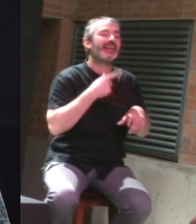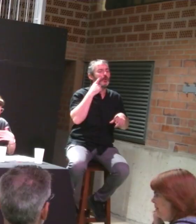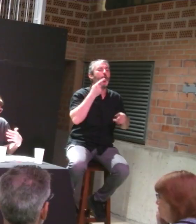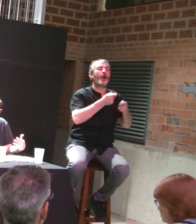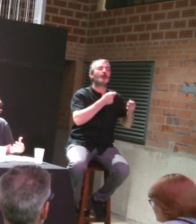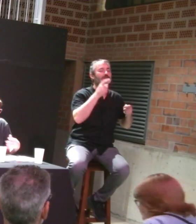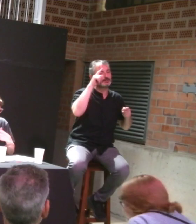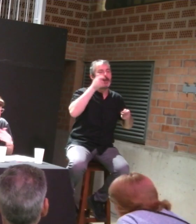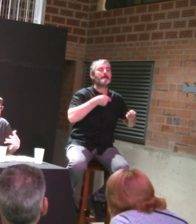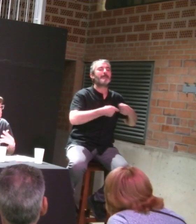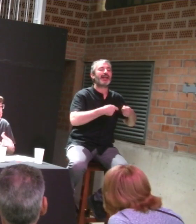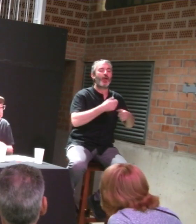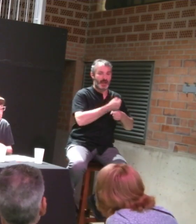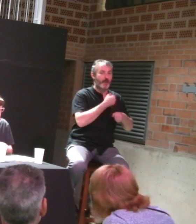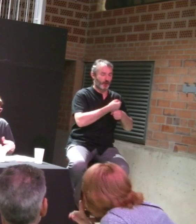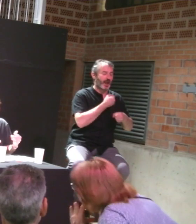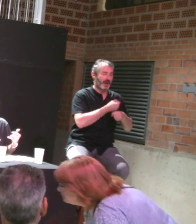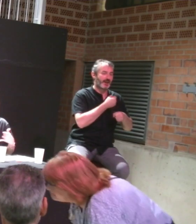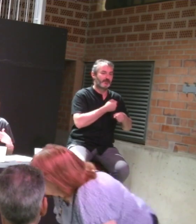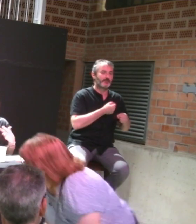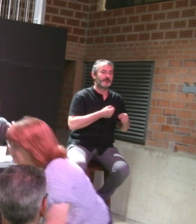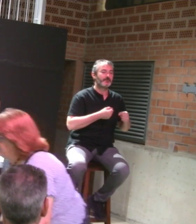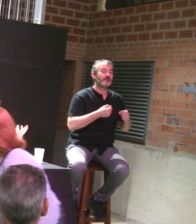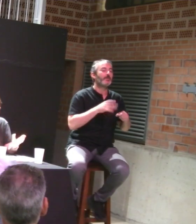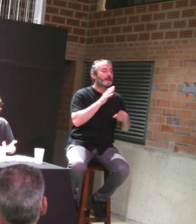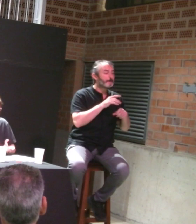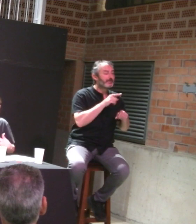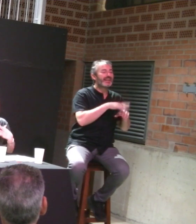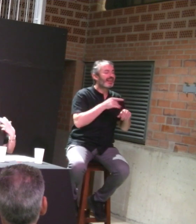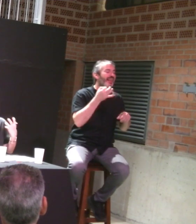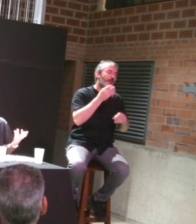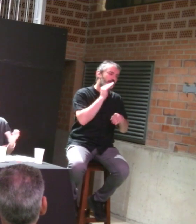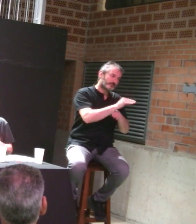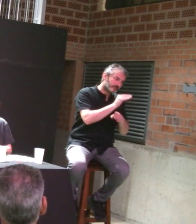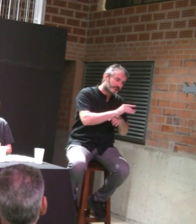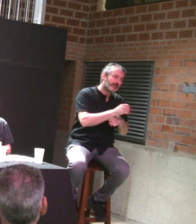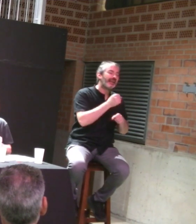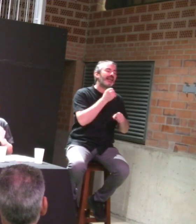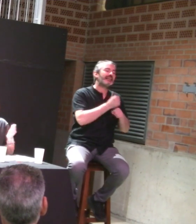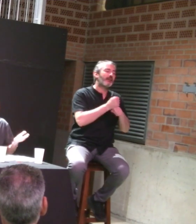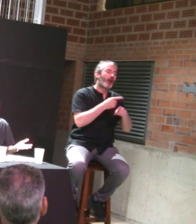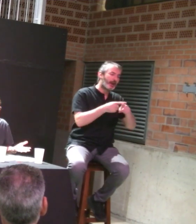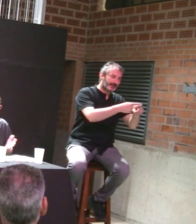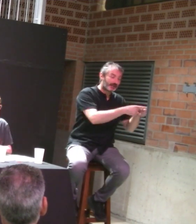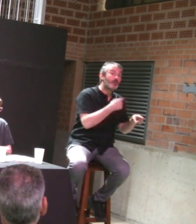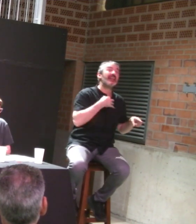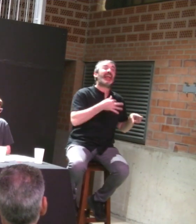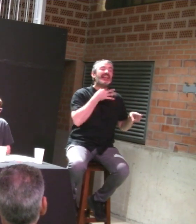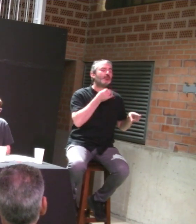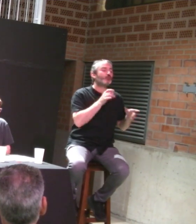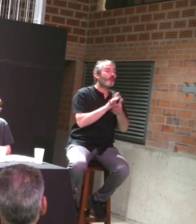se sostiene a través de diversas prácticas, del aprendizaje, el reparto del trabajo durante las crisis, las listas